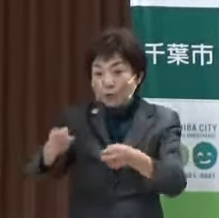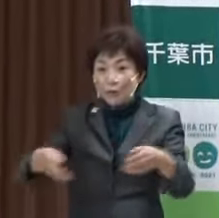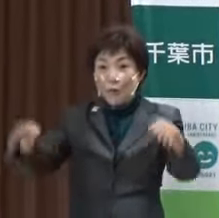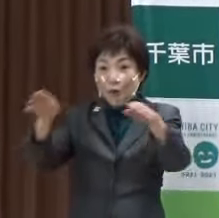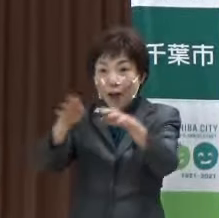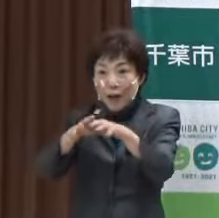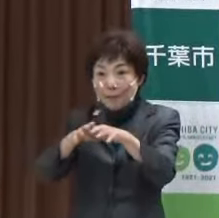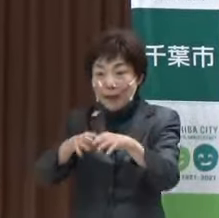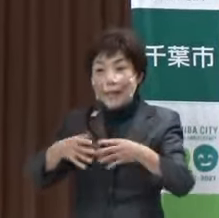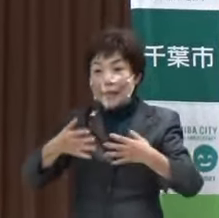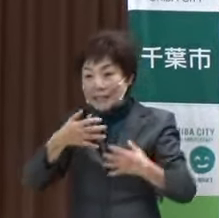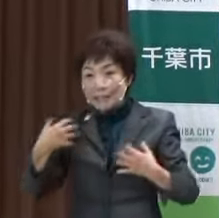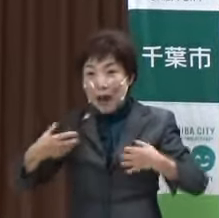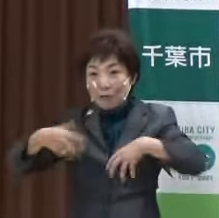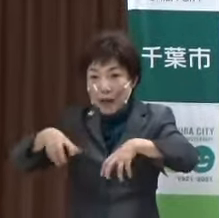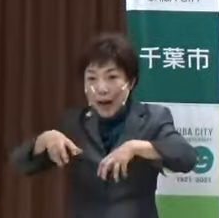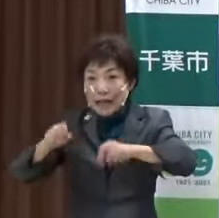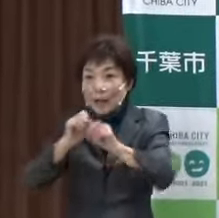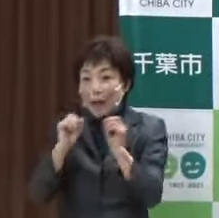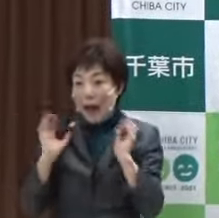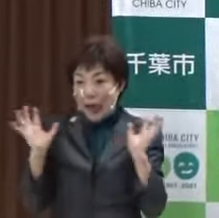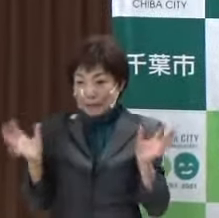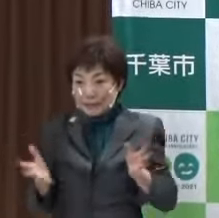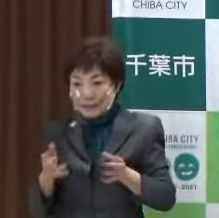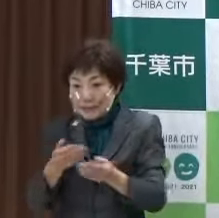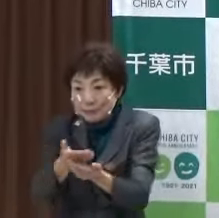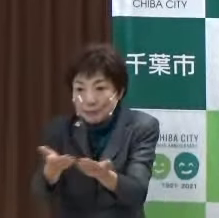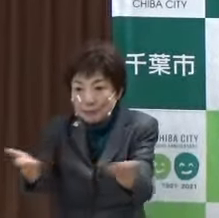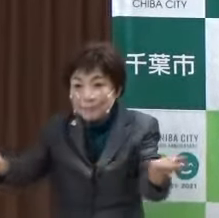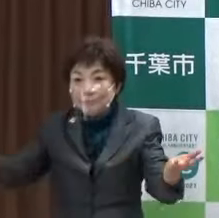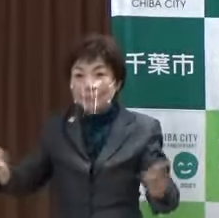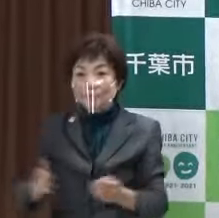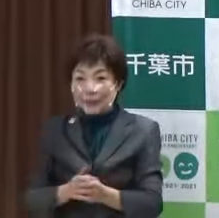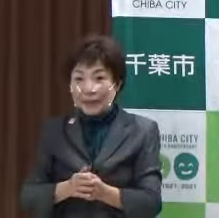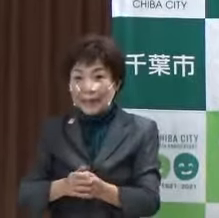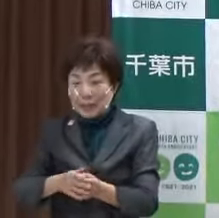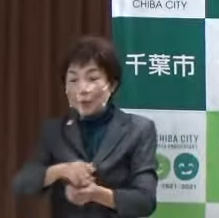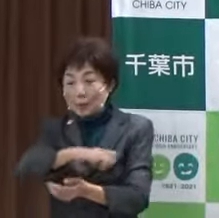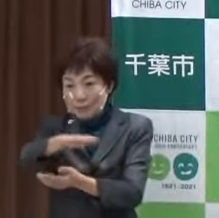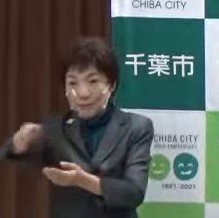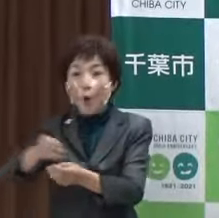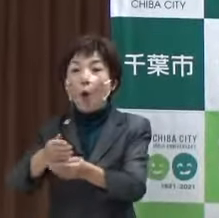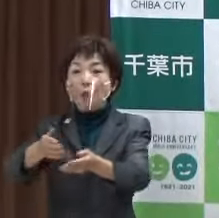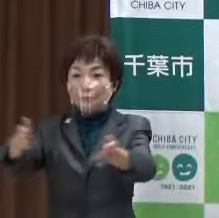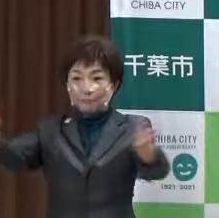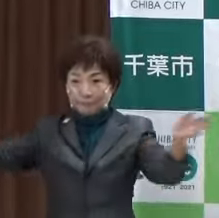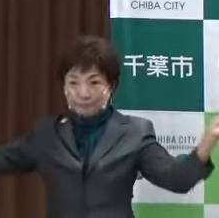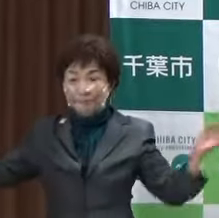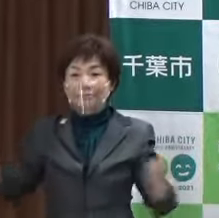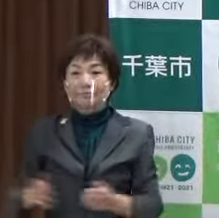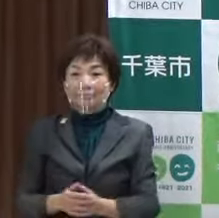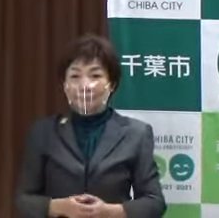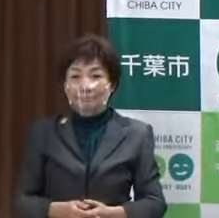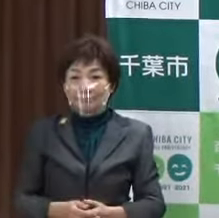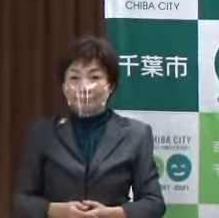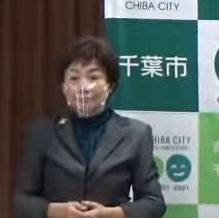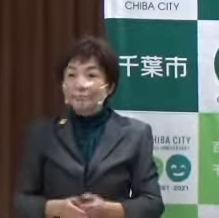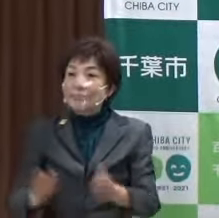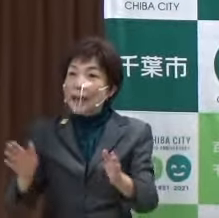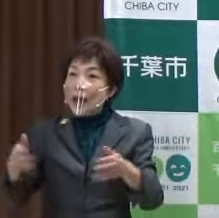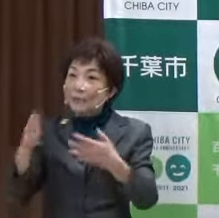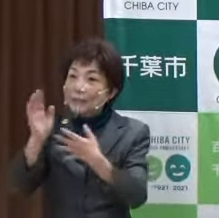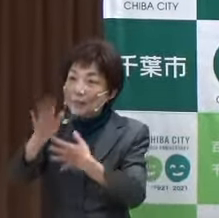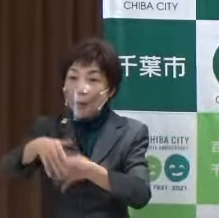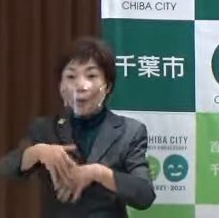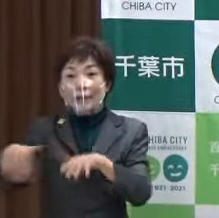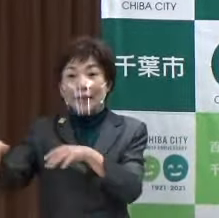に島馬山嵐の展示場がオープンいたします。これによりまして平原ゾーンが全面オープンをしています。春以降になります